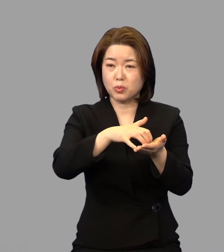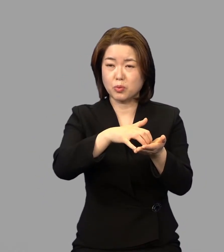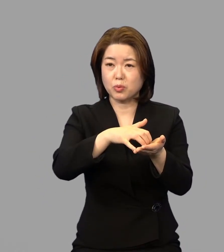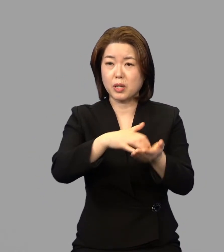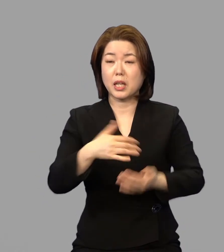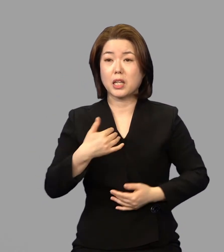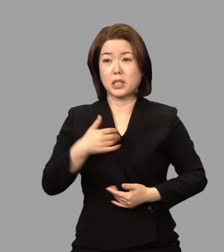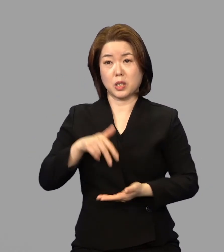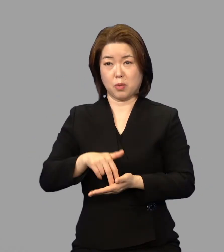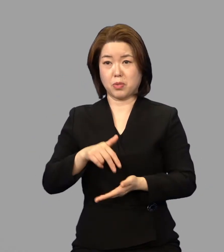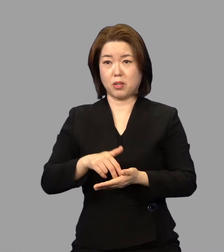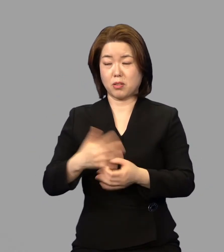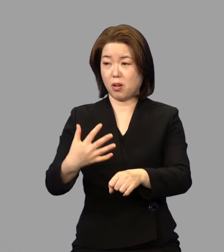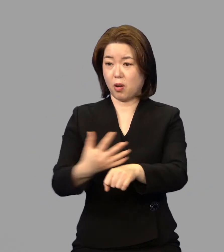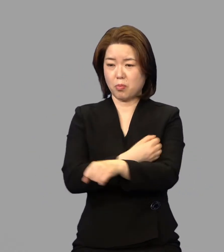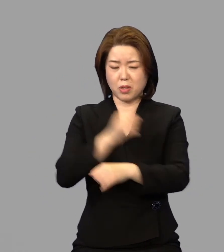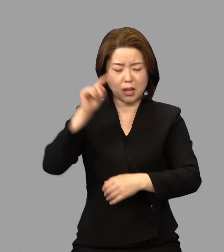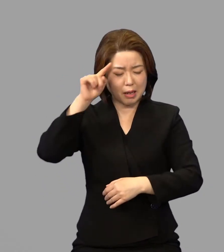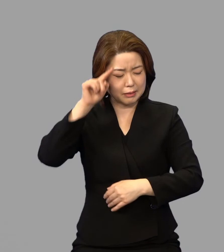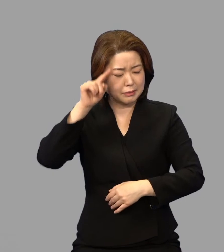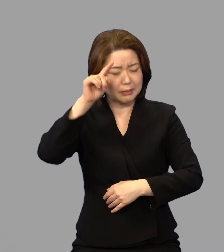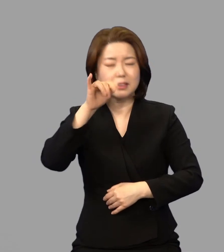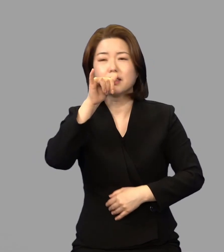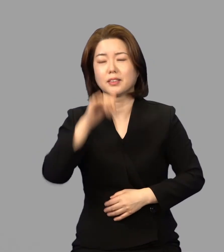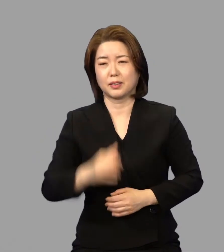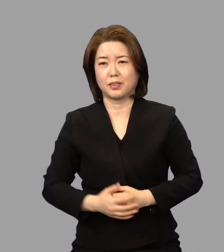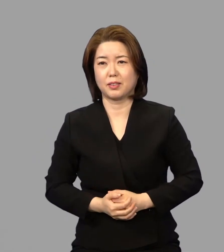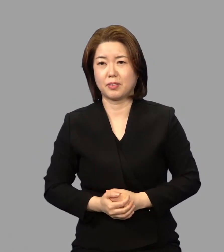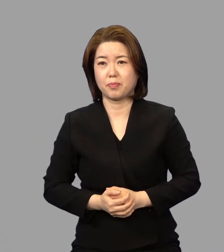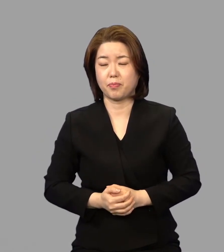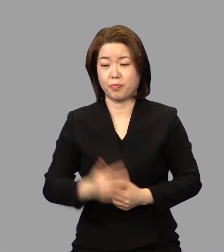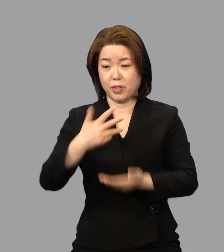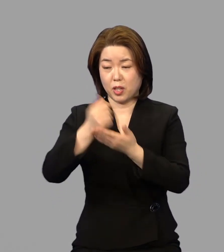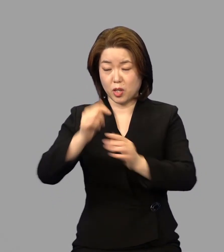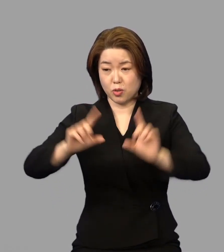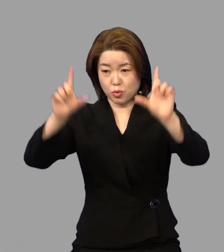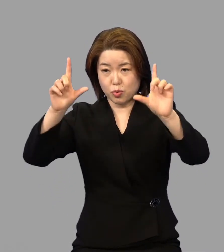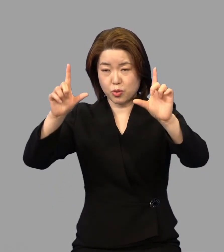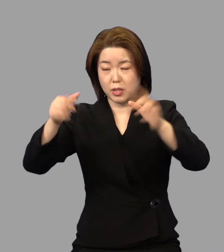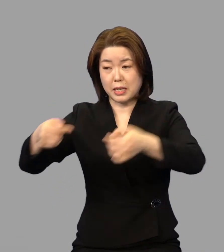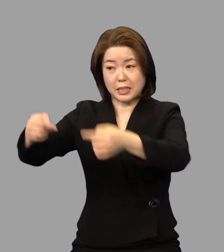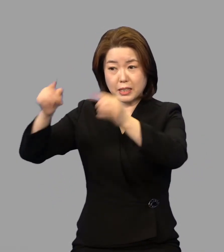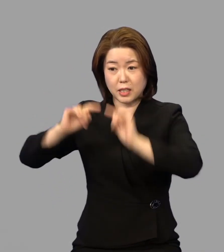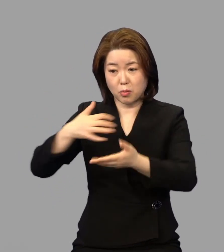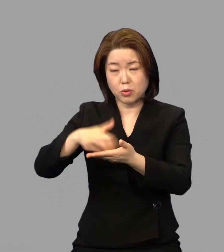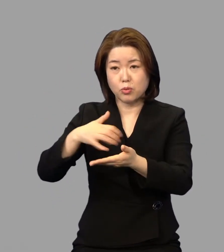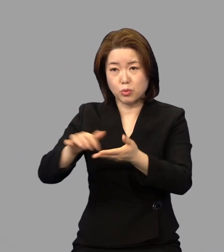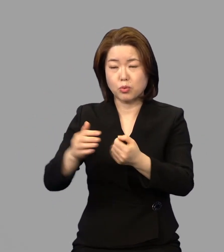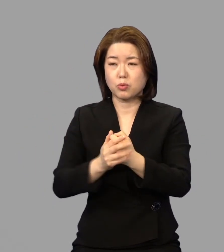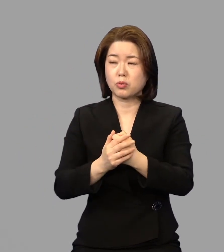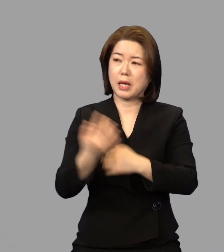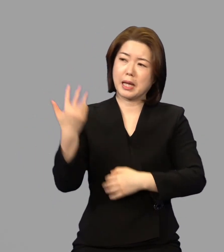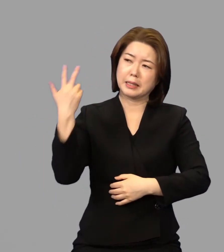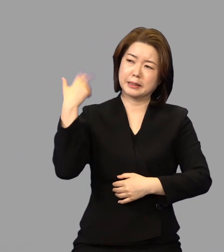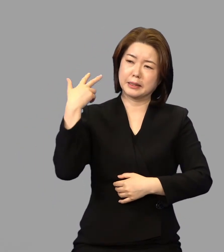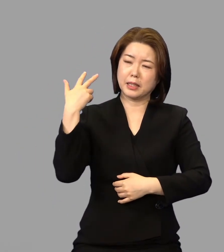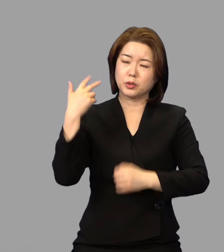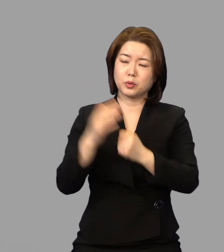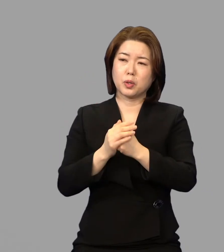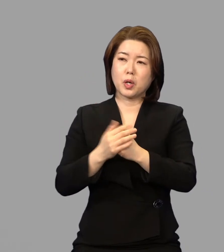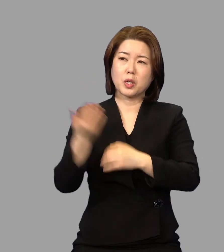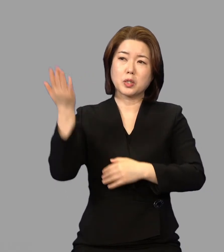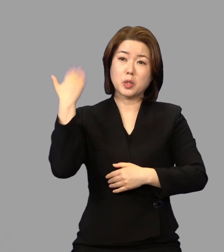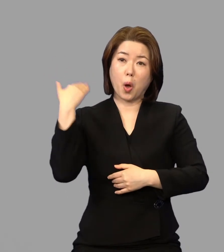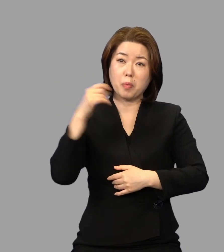저에게 있어서는요 엄청난 스트레스예요. 주일 예배 인원, 지난주에 비해서, 지난달에